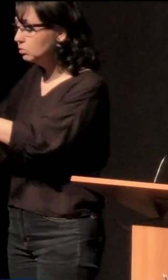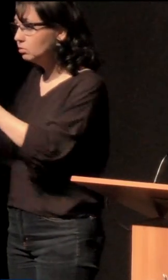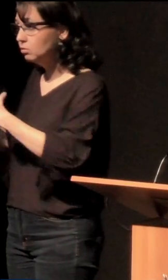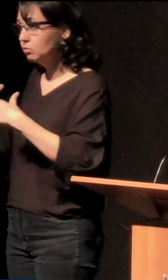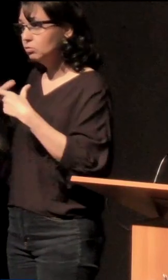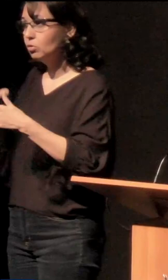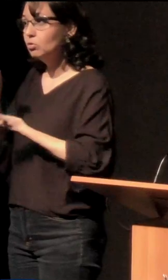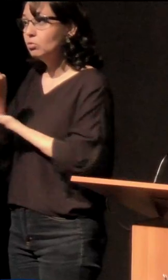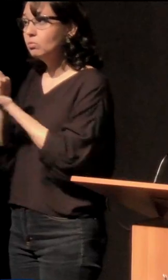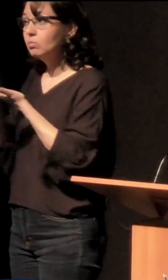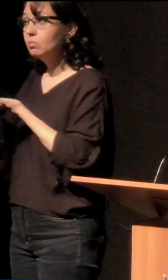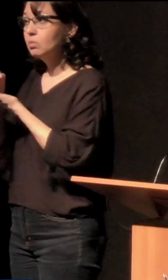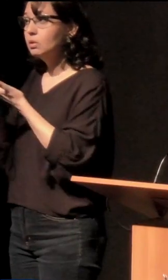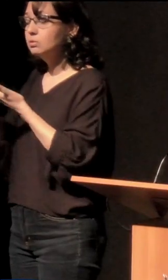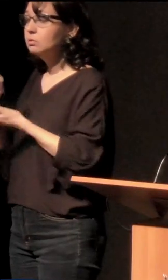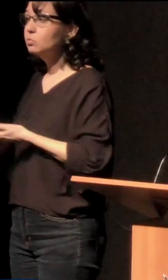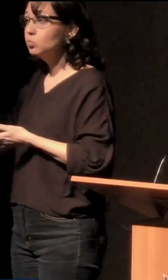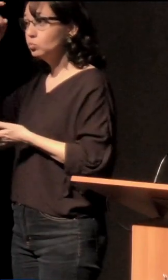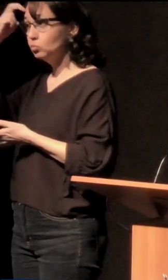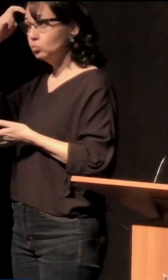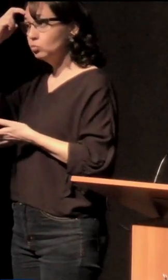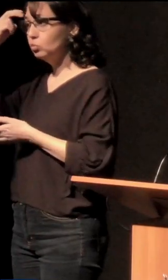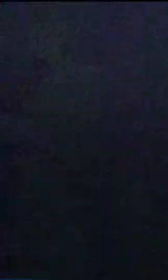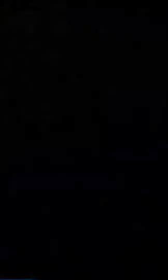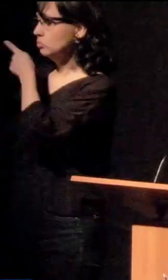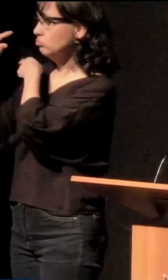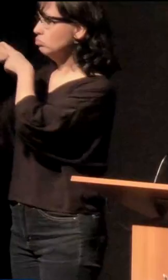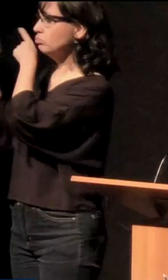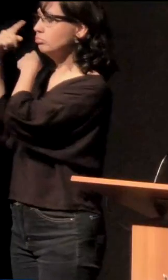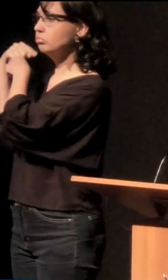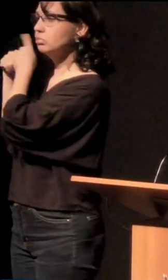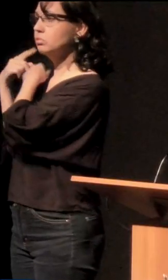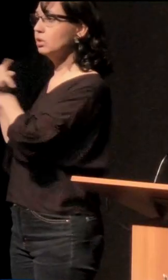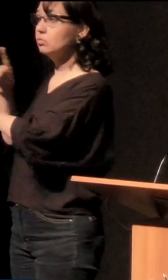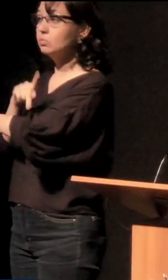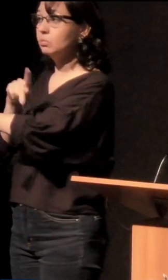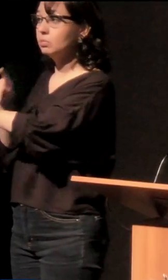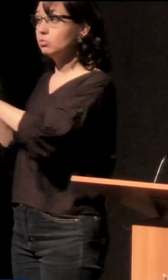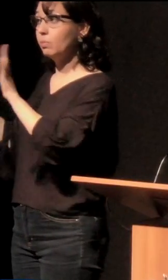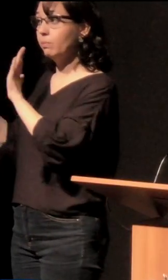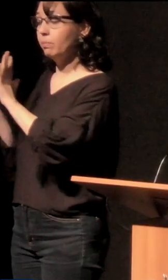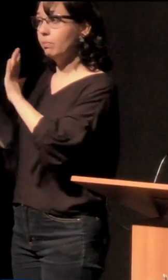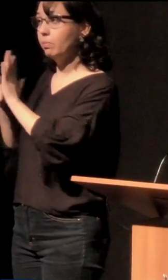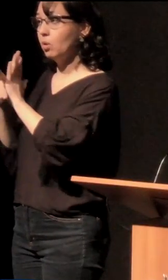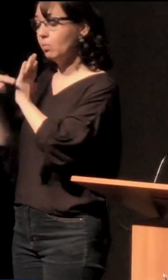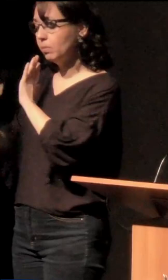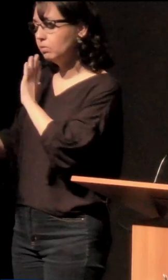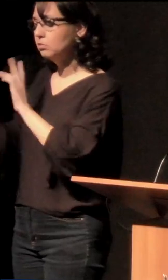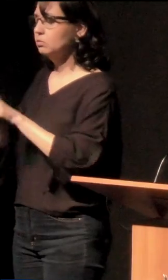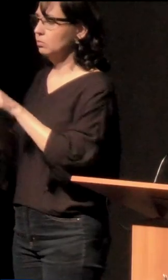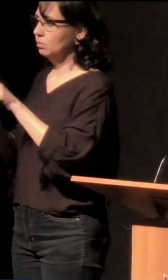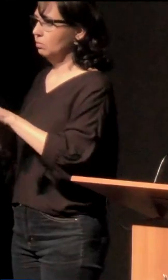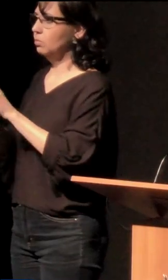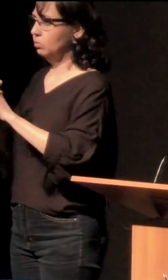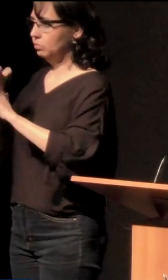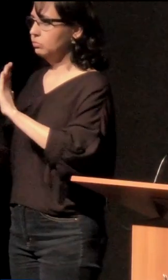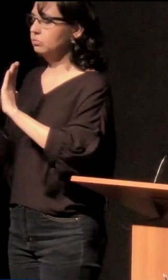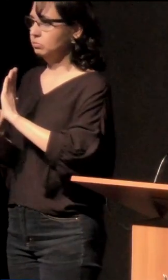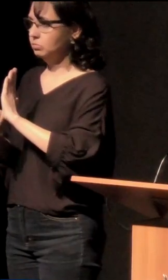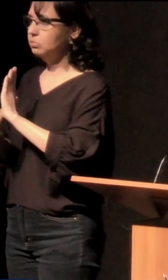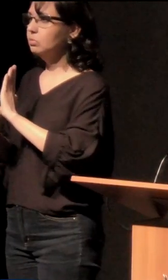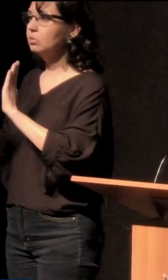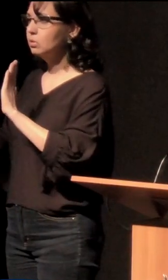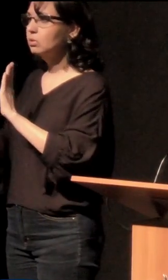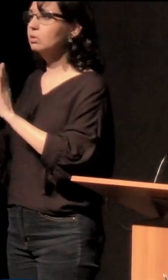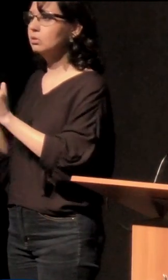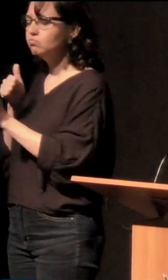na cultura dos ancestrais e numa pedagogia própria né daquela comunidade de acordo é com as